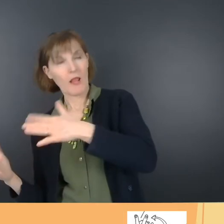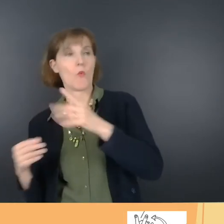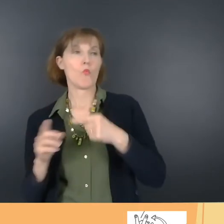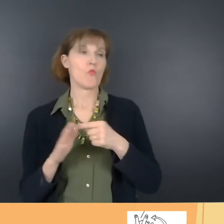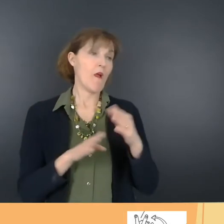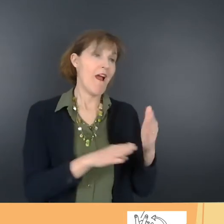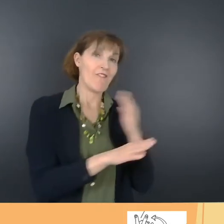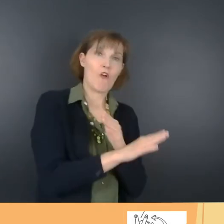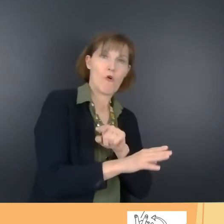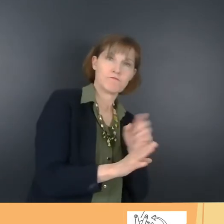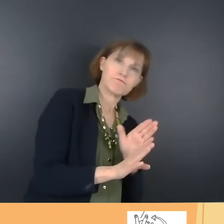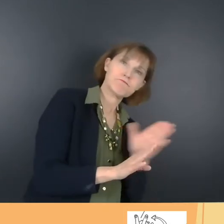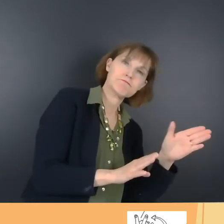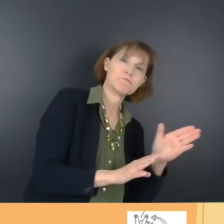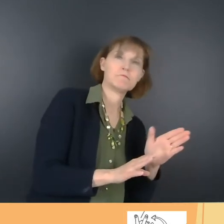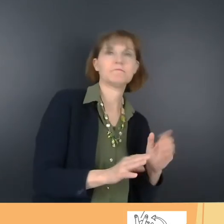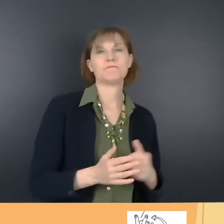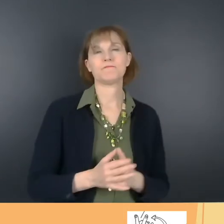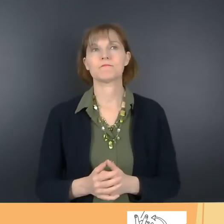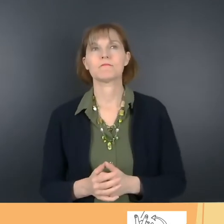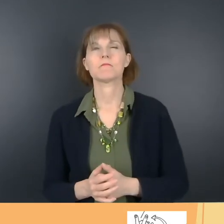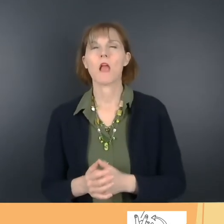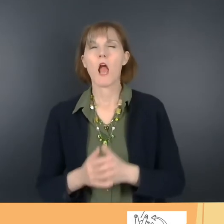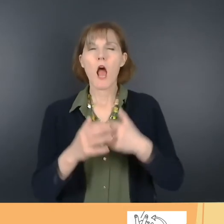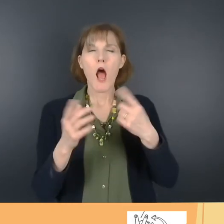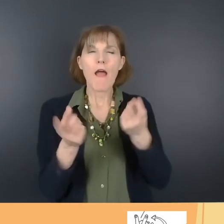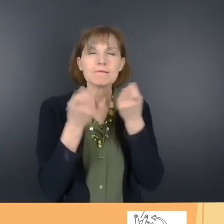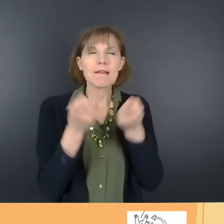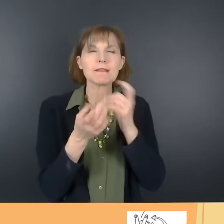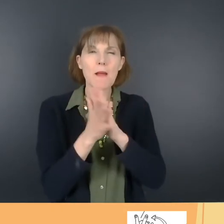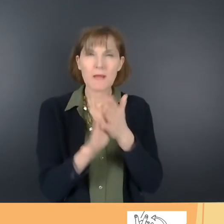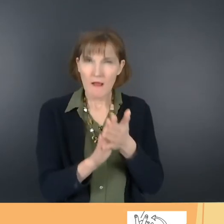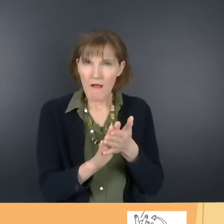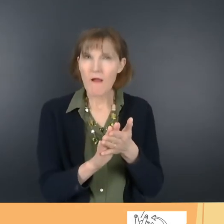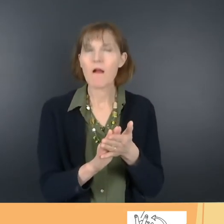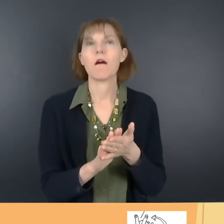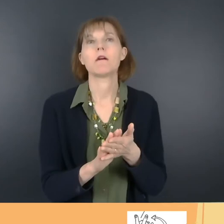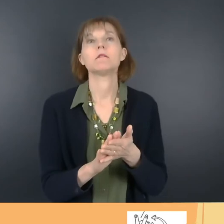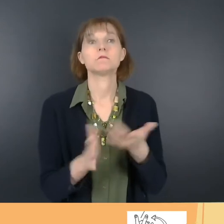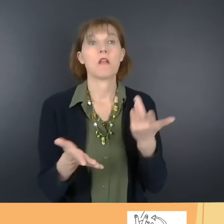ou à droite. Page d'avant ou page d'après. Voilà. Exercice d'application.